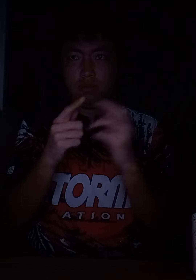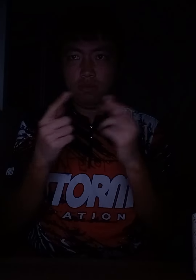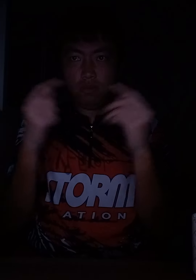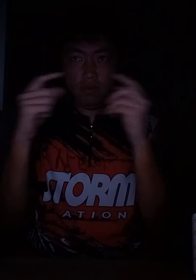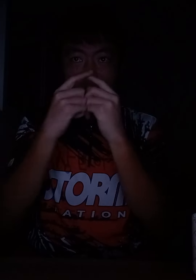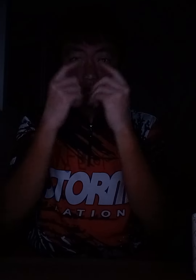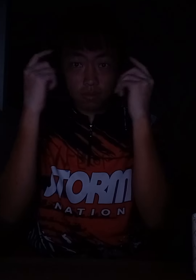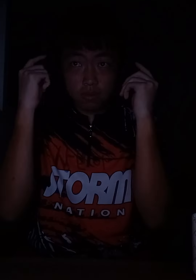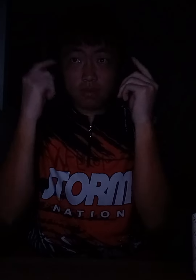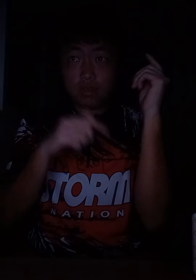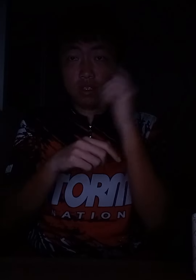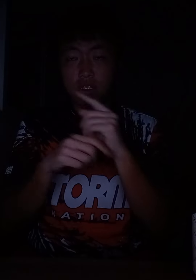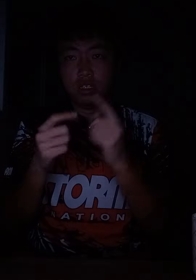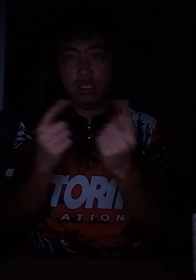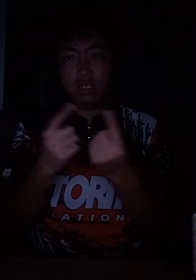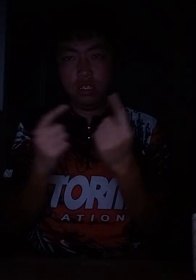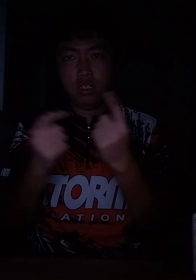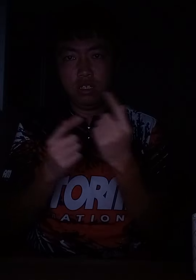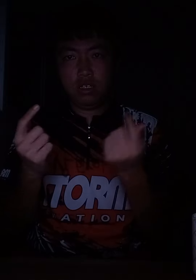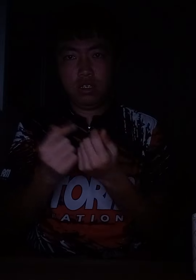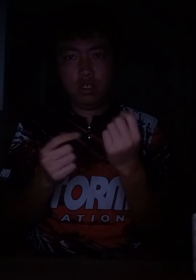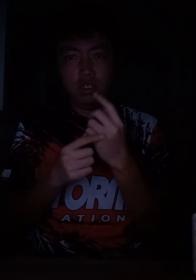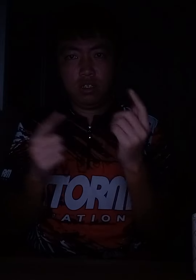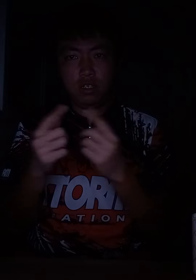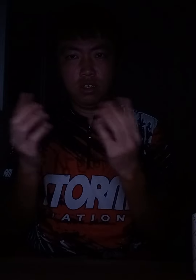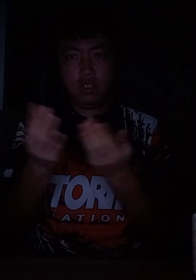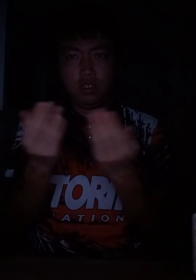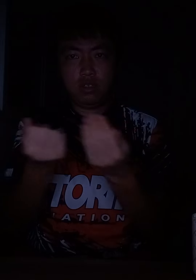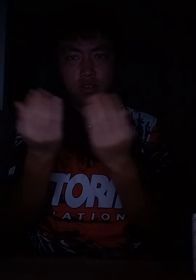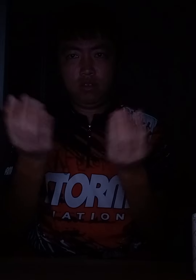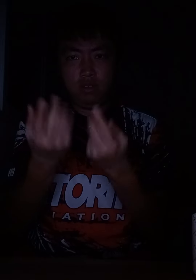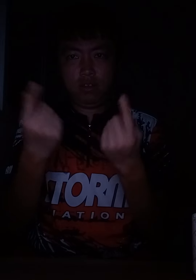마스크 써달라고 했다가 벌어진 일입니다. 조윤아 기자가 취재했습니다.